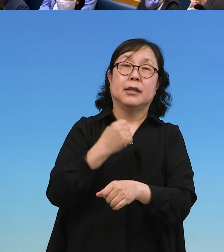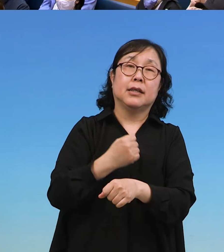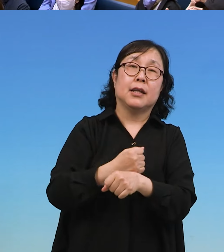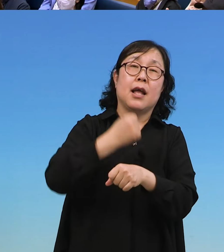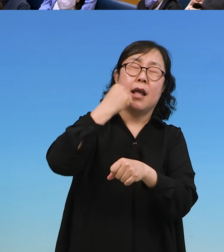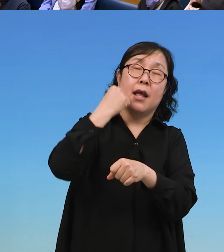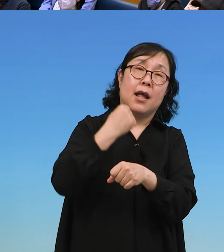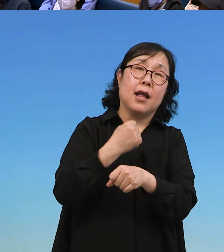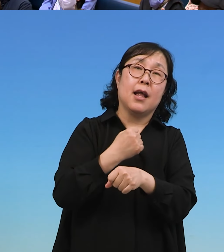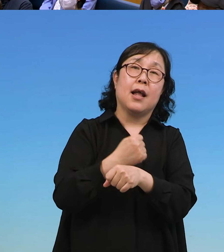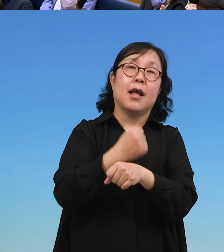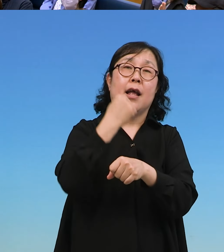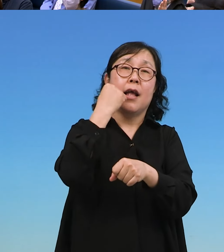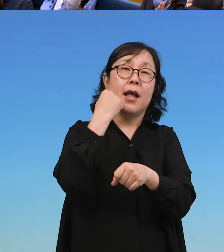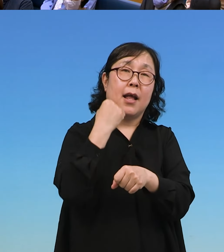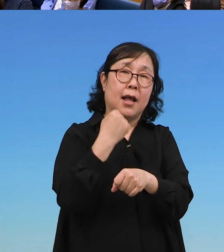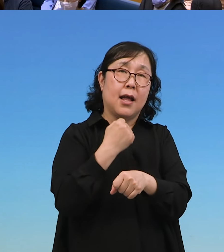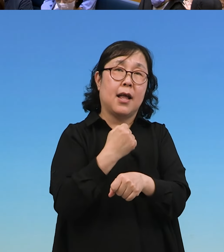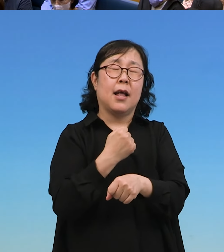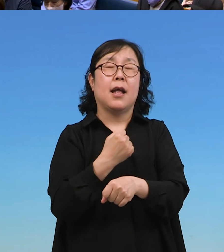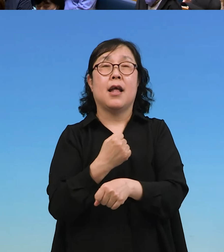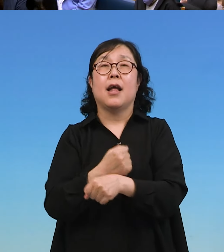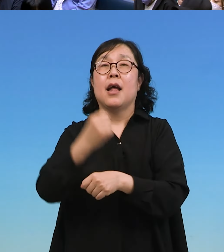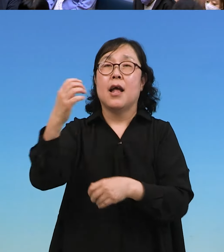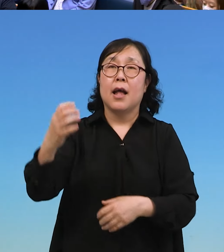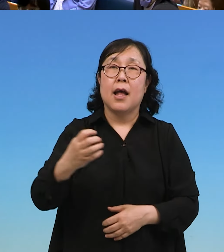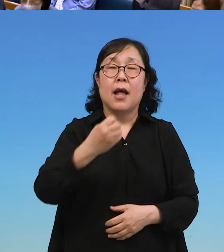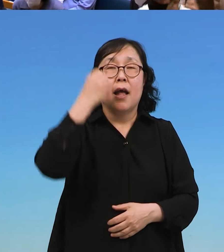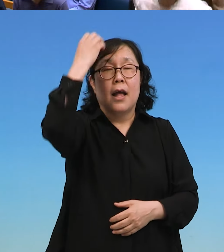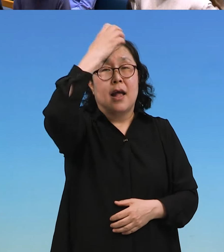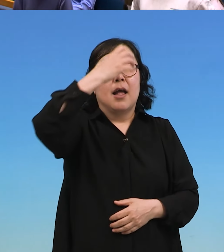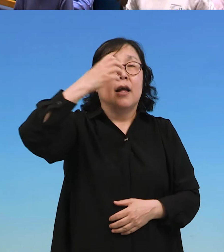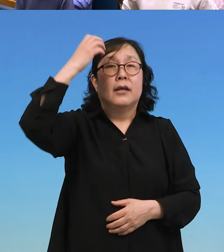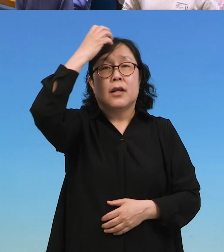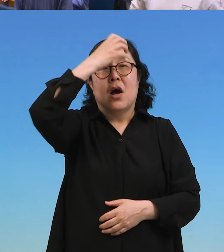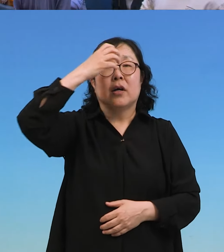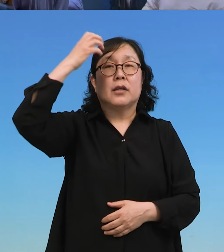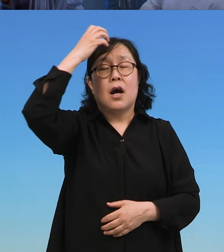다 자리에서 일어나셔서 성령이 오셨네.